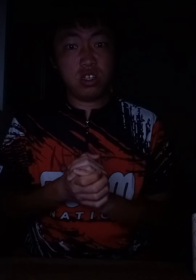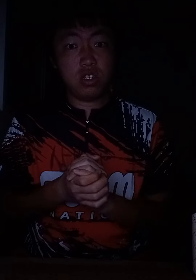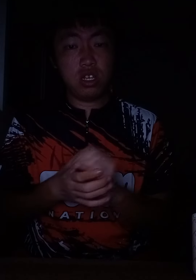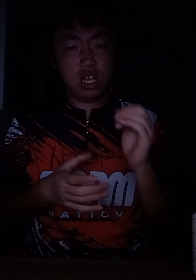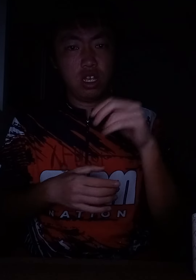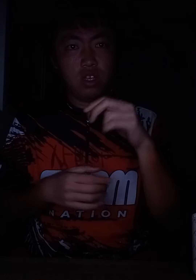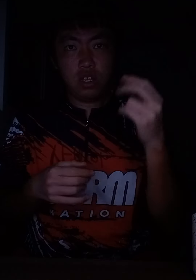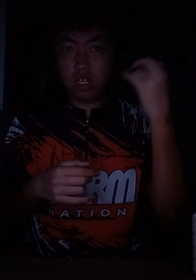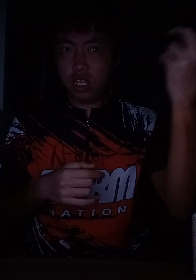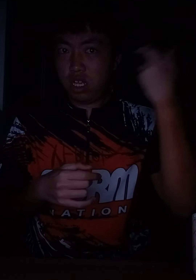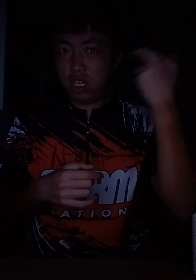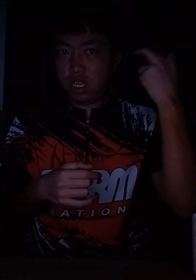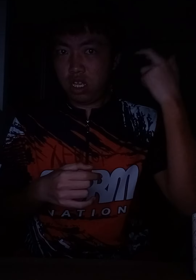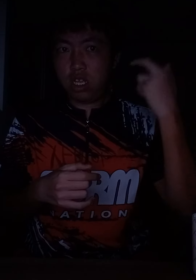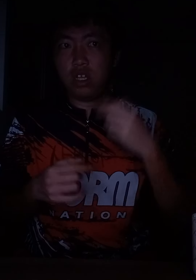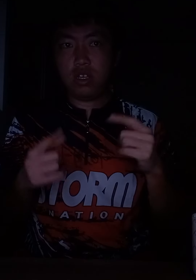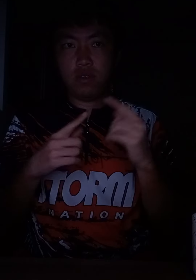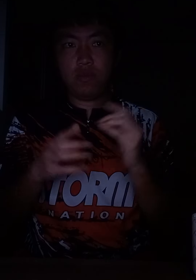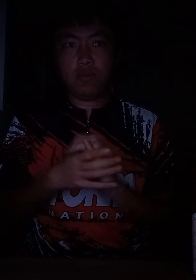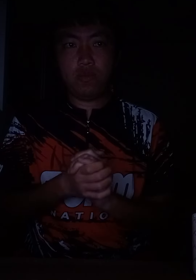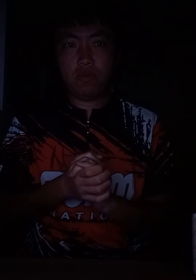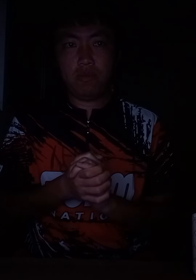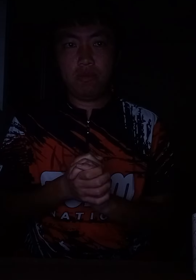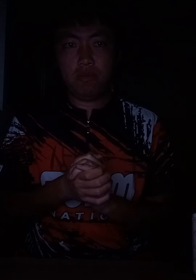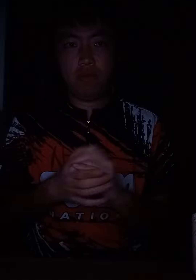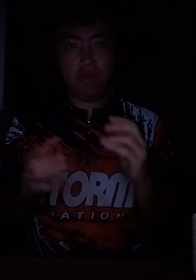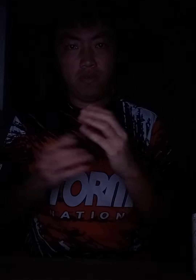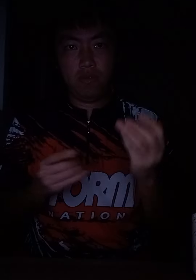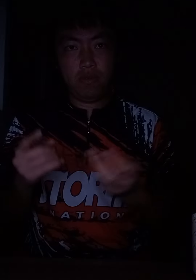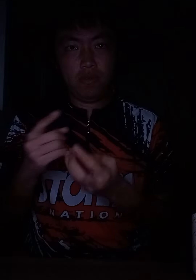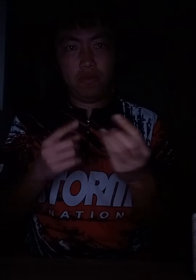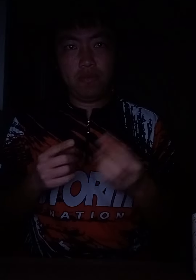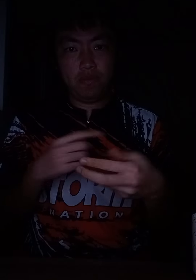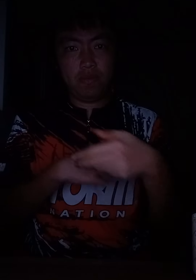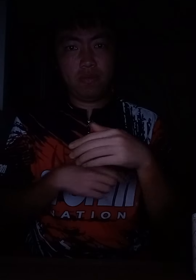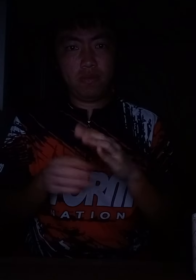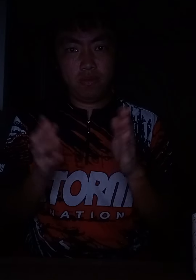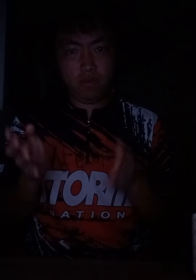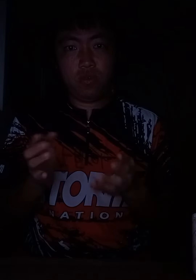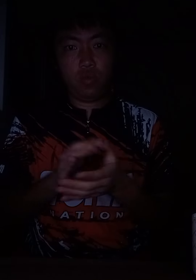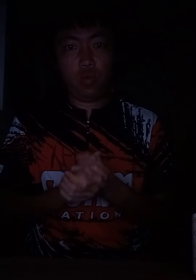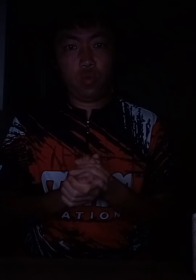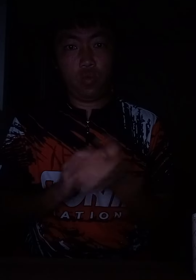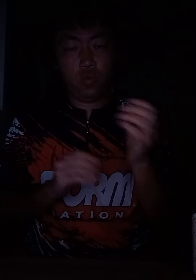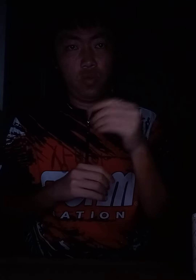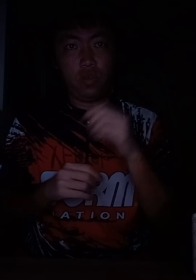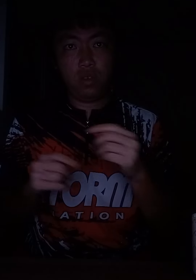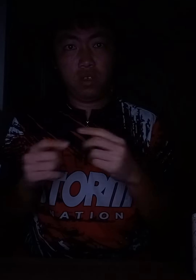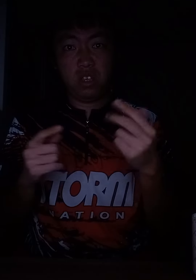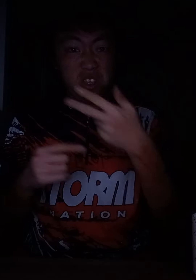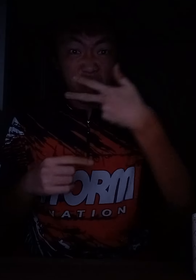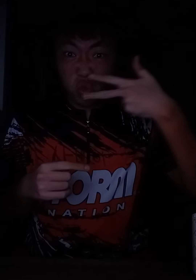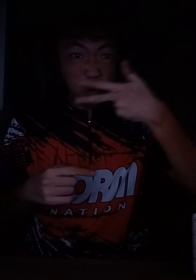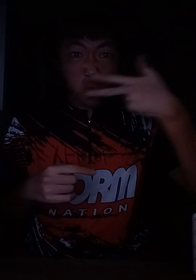다시 신고해달라 그렇게 이야기를 했다는 거예요. 그렇게 해서 열차는 다시 출발을 했고 저 남성은 또다시 담배를 피우려고 했다고